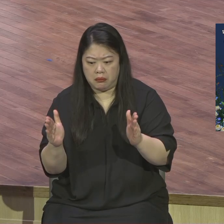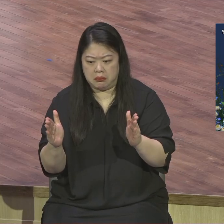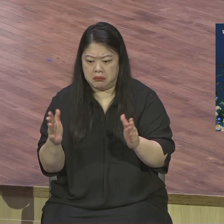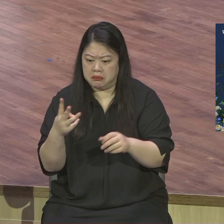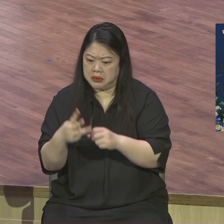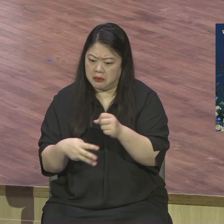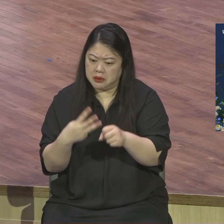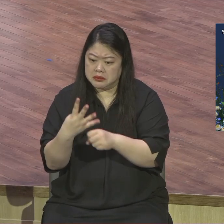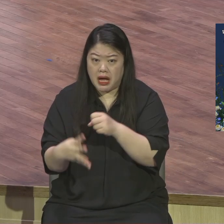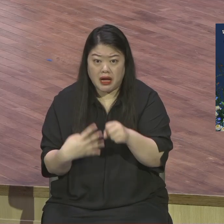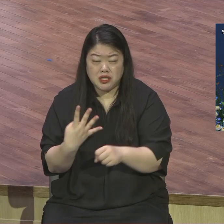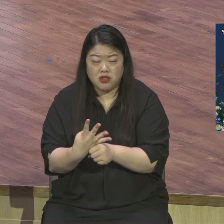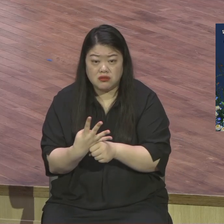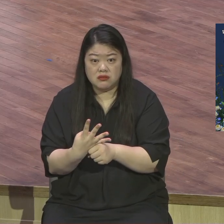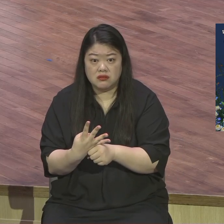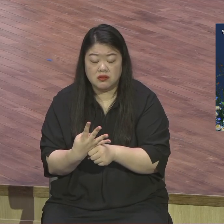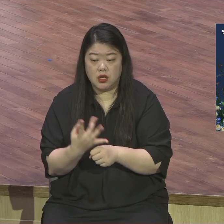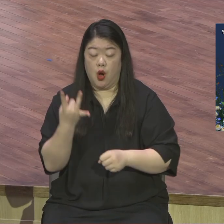그것도 다른 나라에 갔어요.